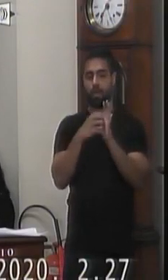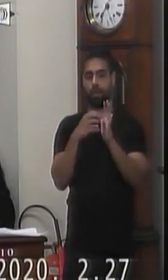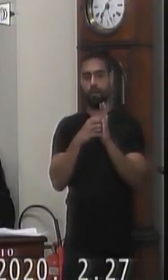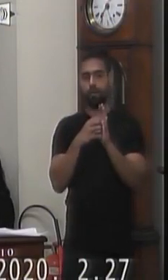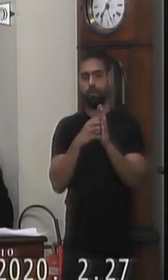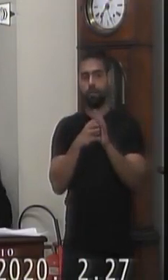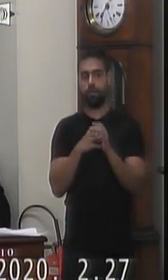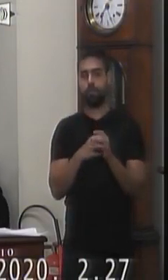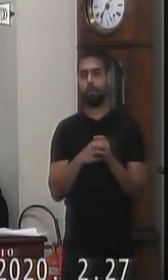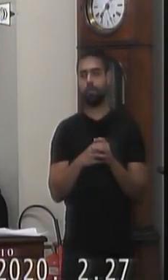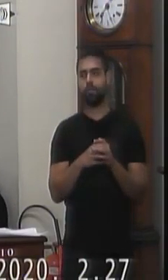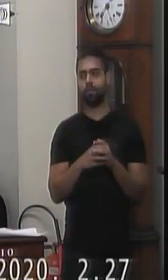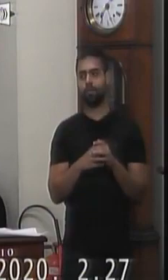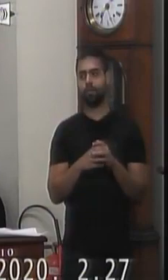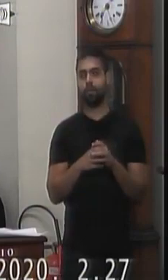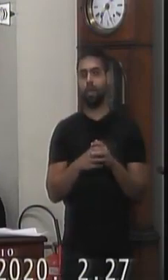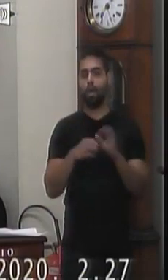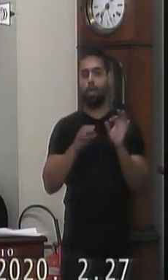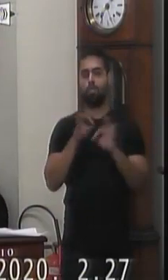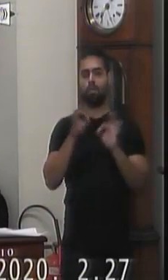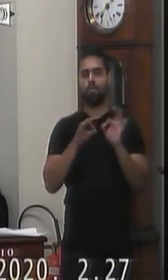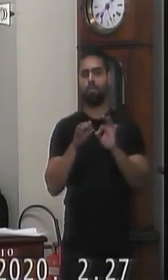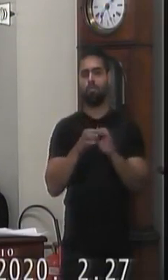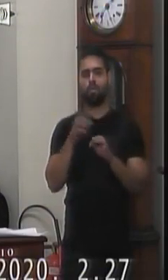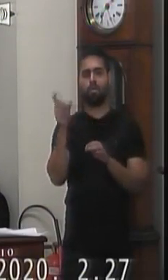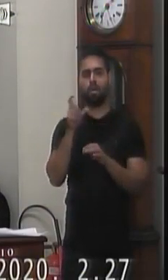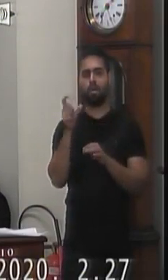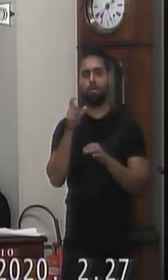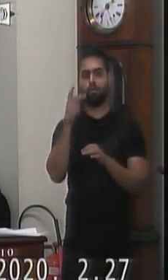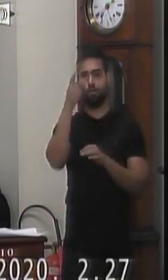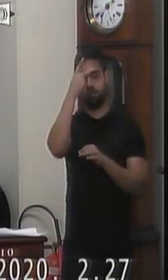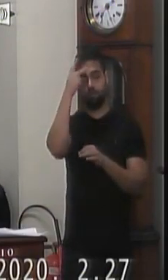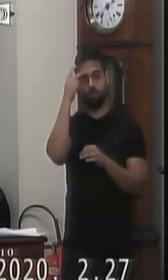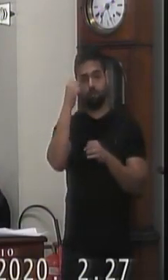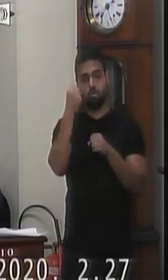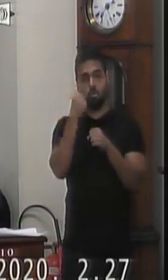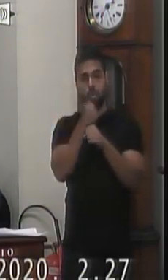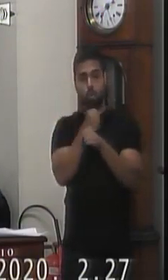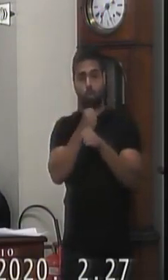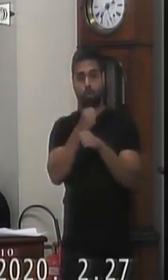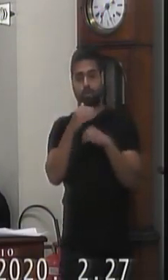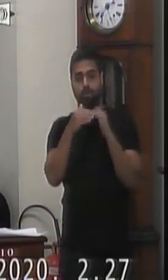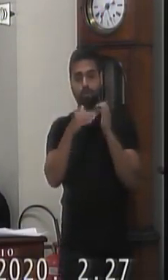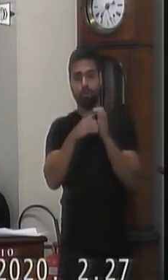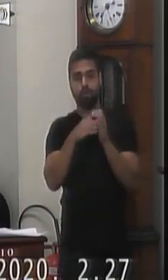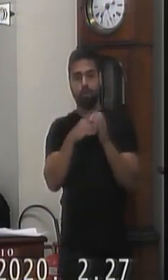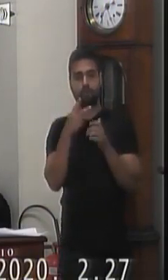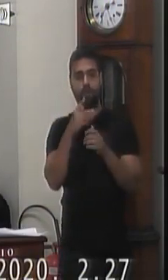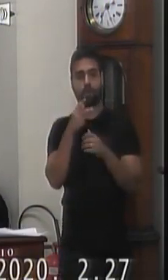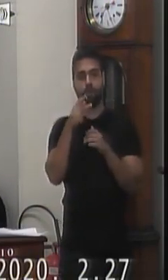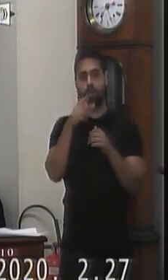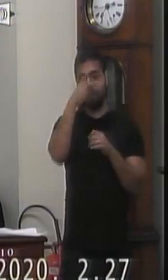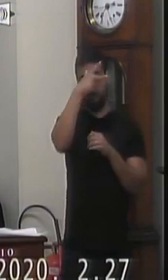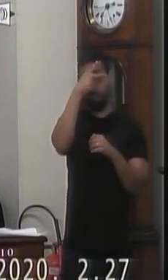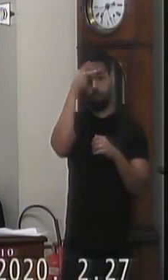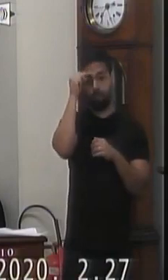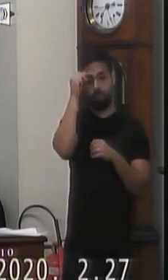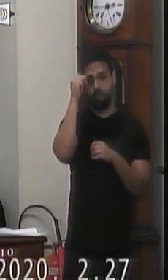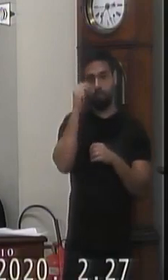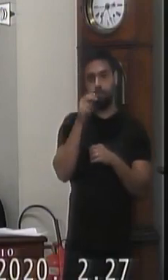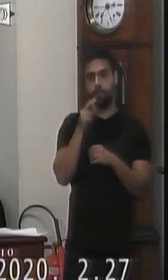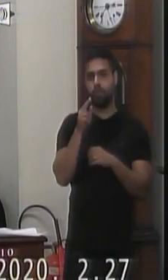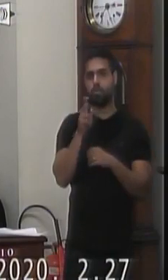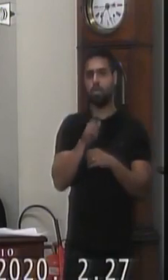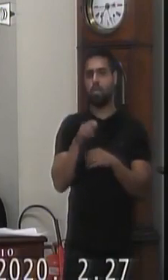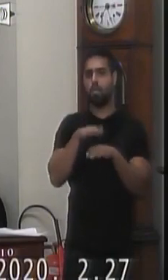Câmara, o planejamento do cartão dos funcionários do ano inteiro e colocaram como se a Prefeitura de Valença tivesse gasto mais de